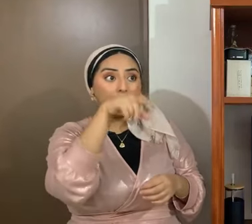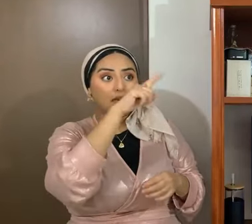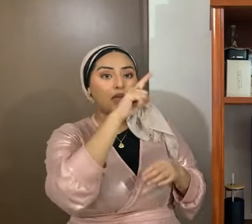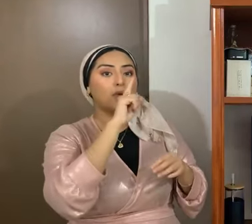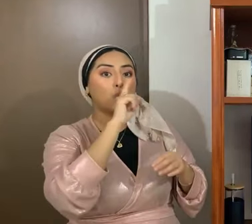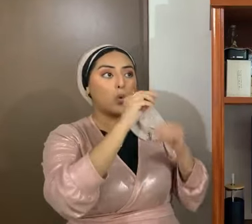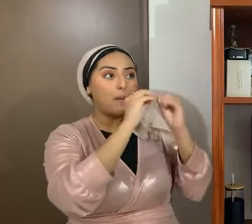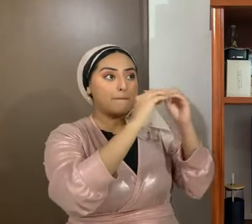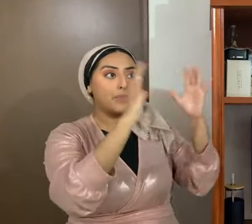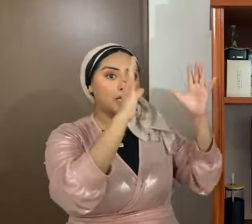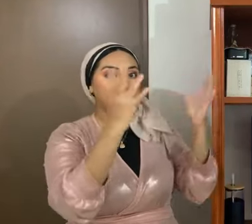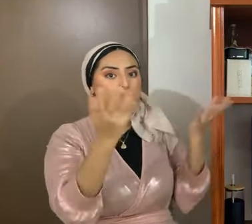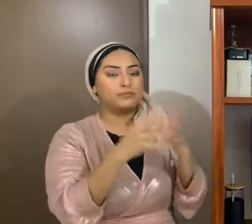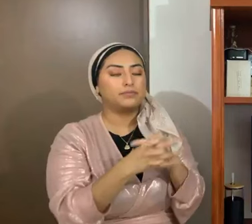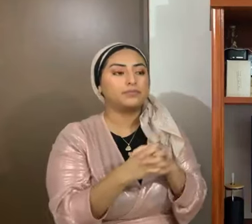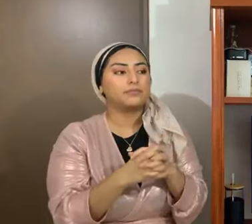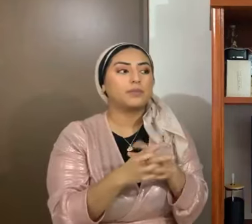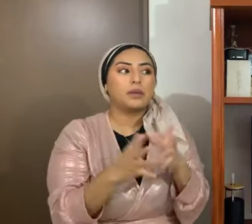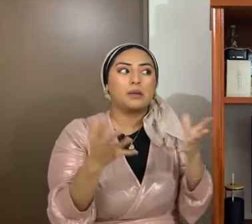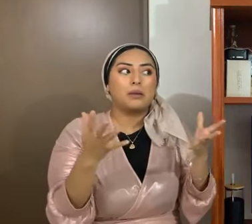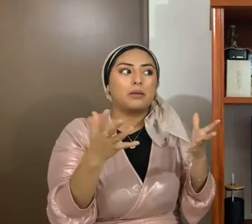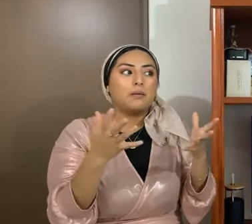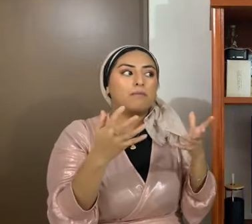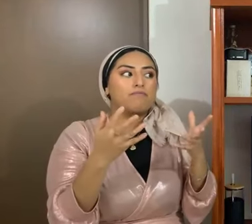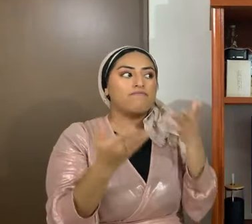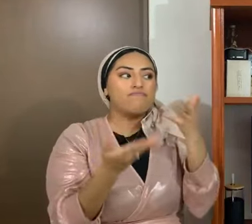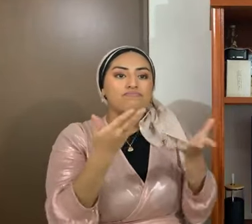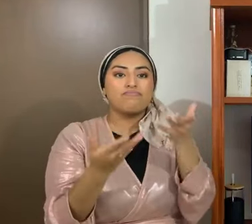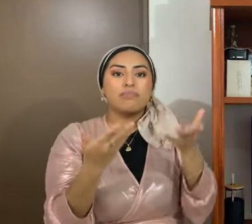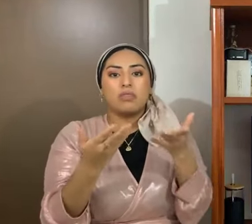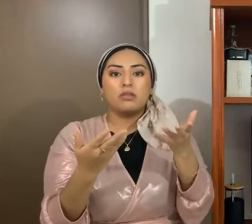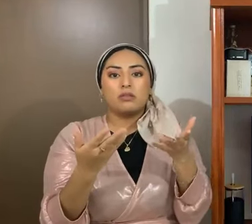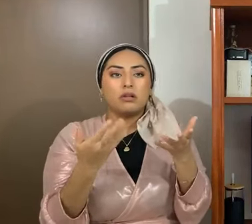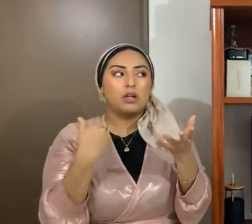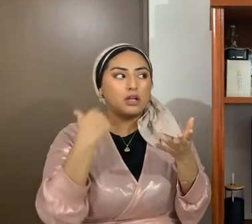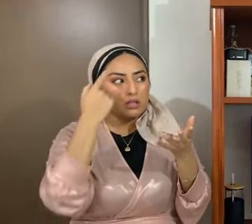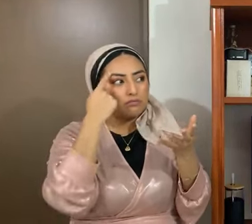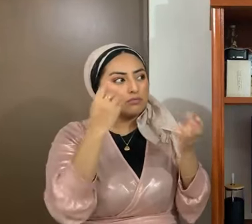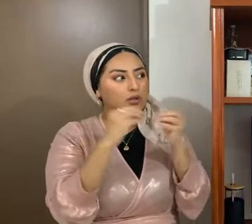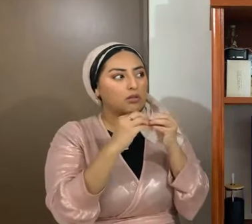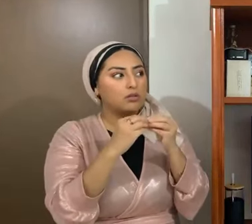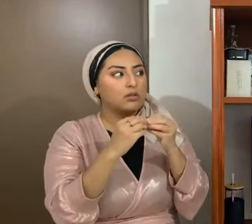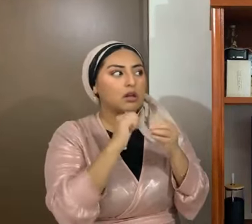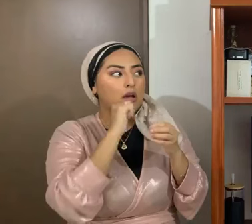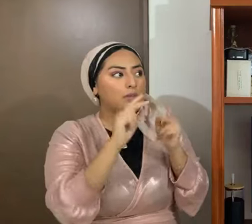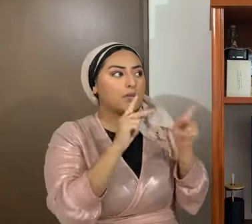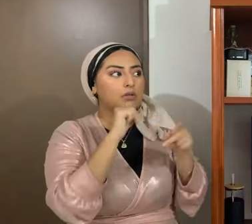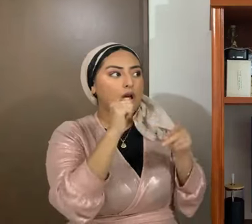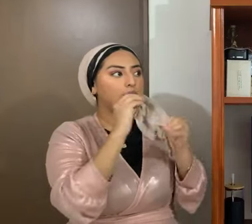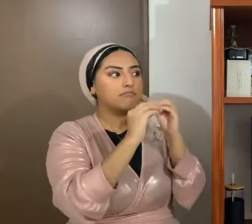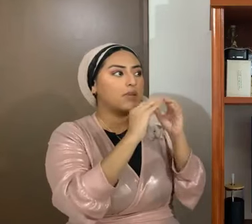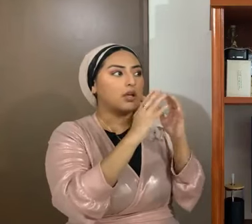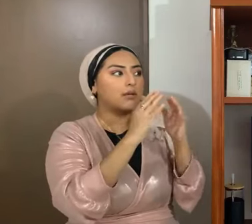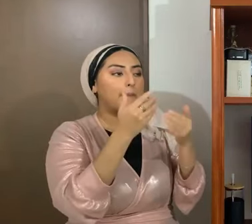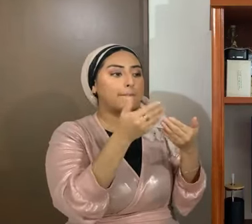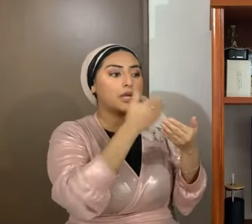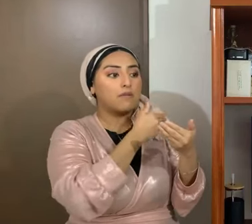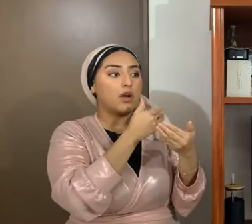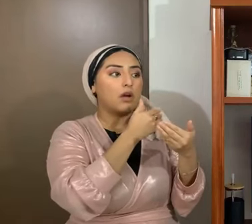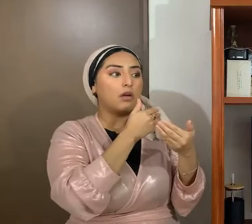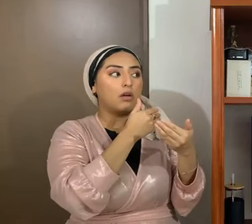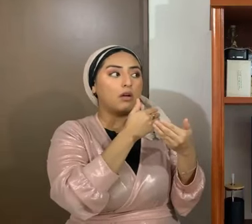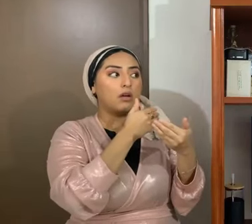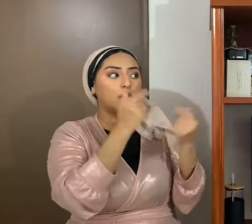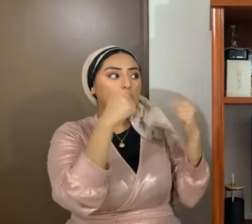construir, porque realmente no es más posible, hay mucha más probabilidad de que no lo construyan antes de que